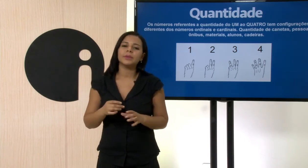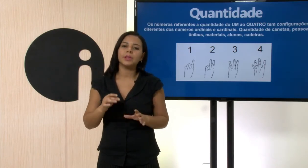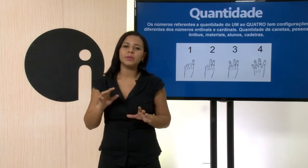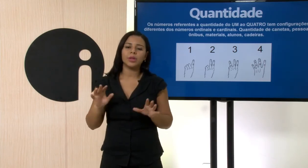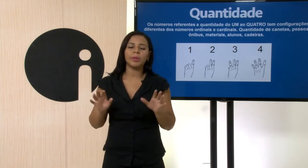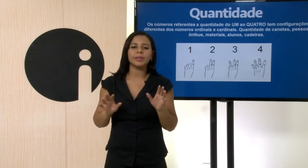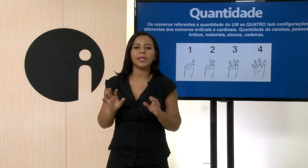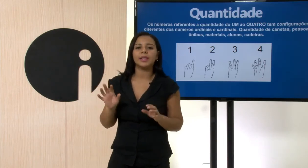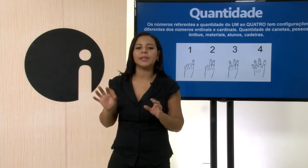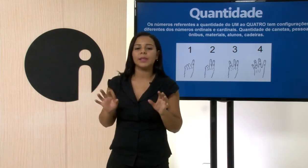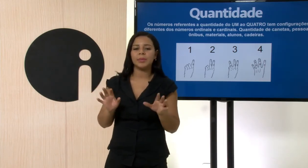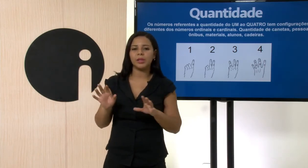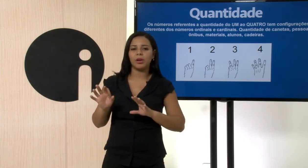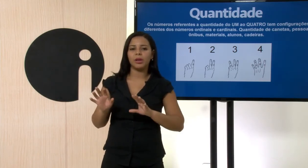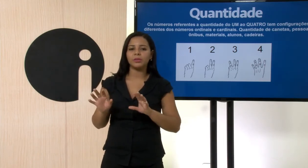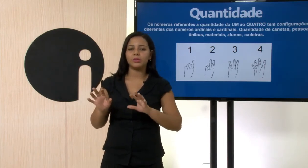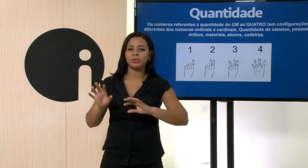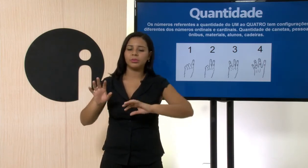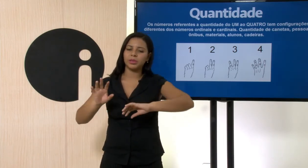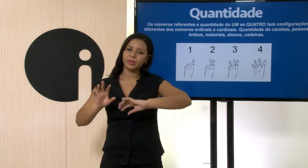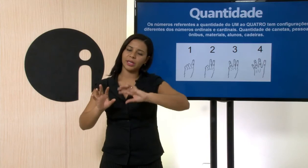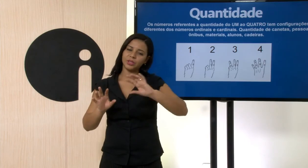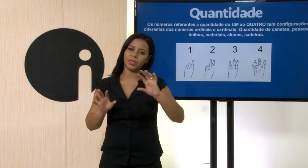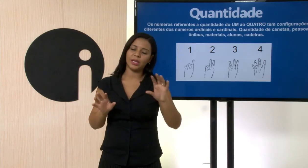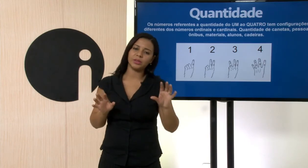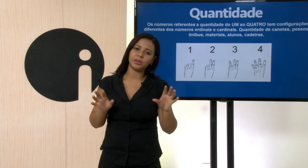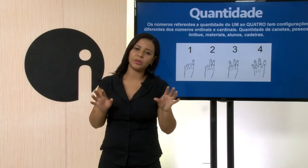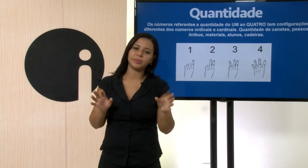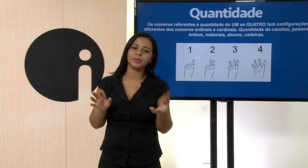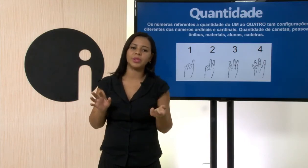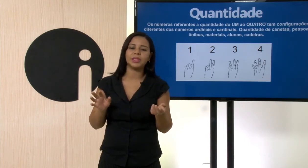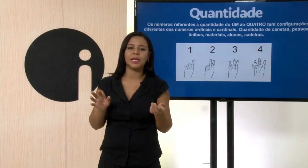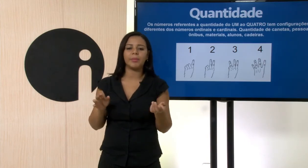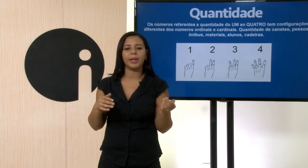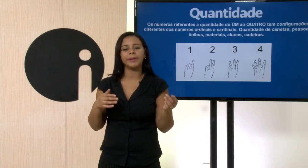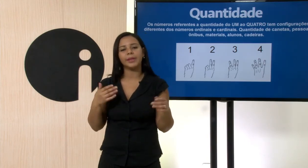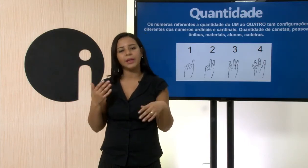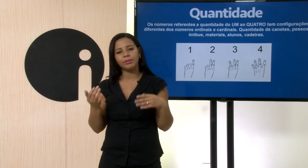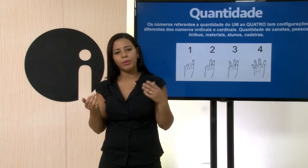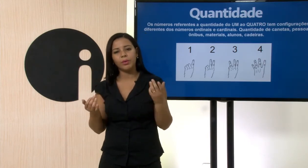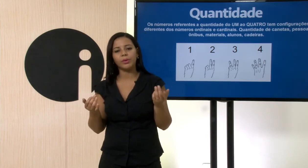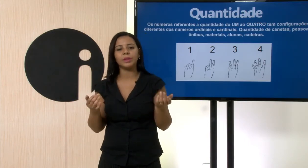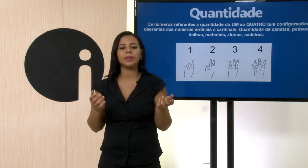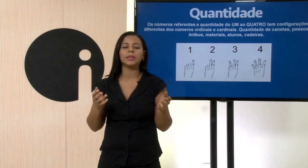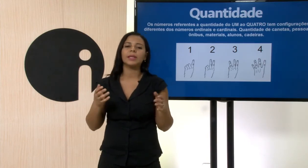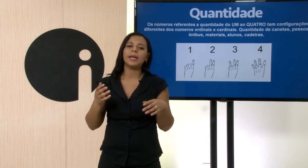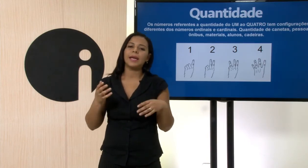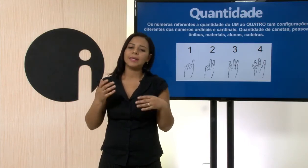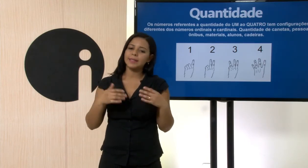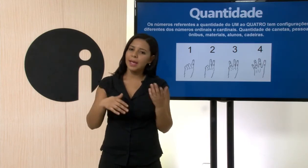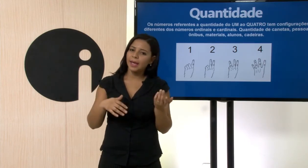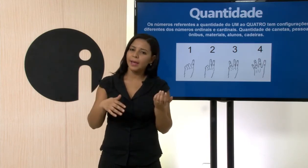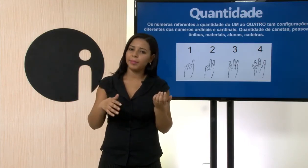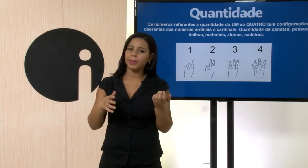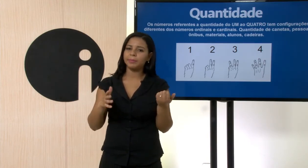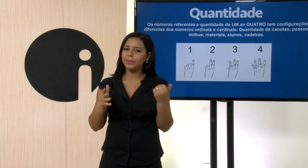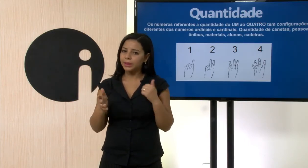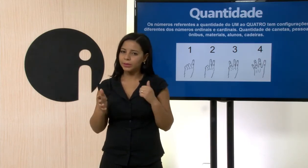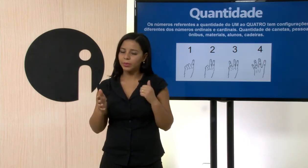Então, só para esclarecer melhor, os números cardinais nós vamos utilizar para telefone, CEP,